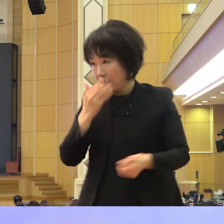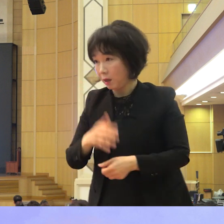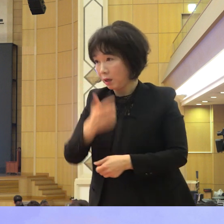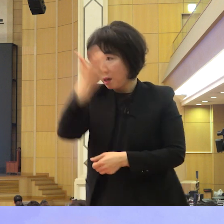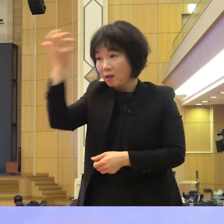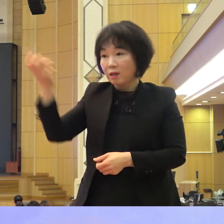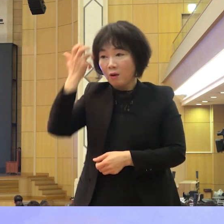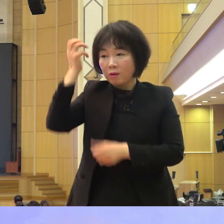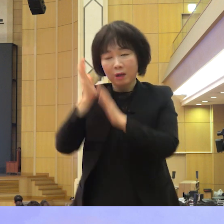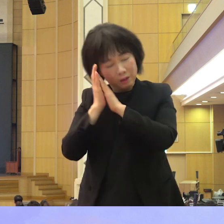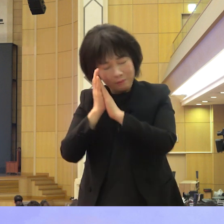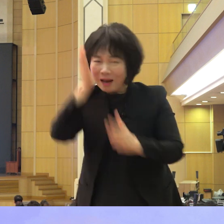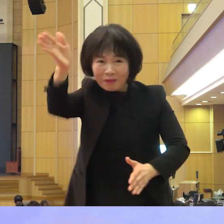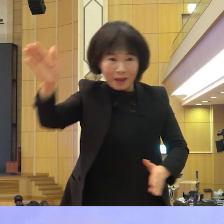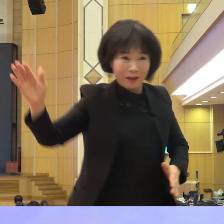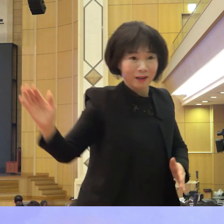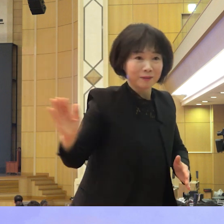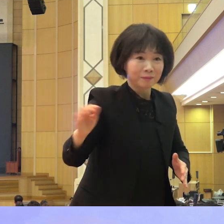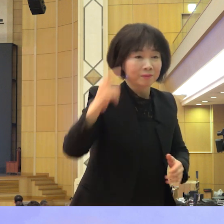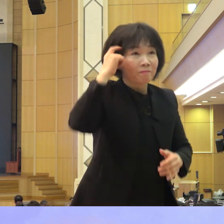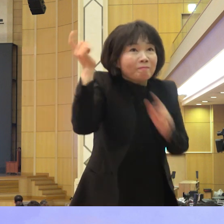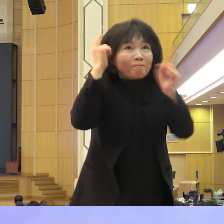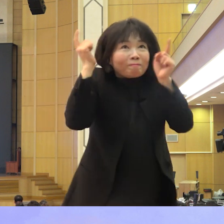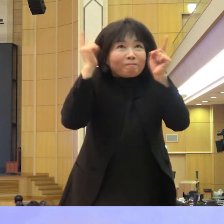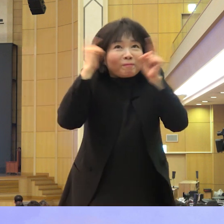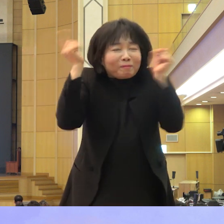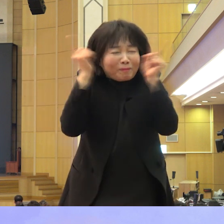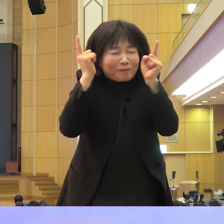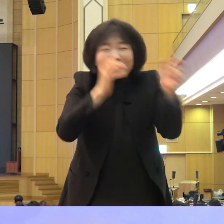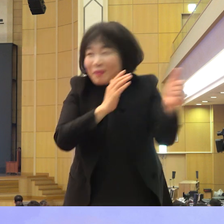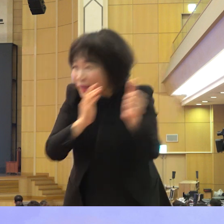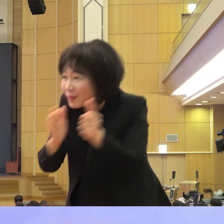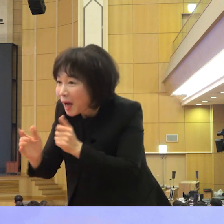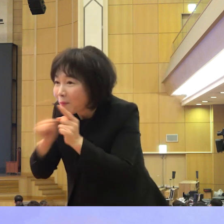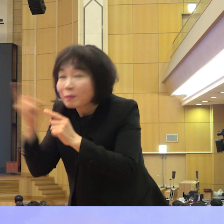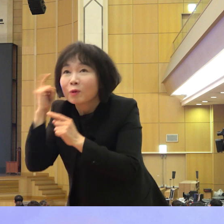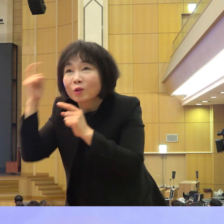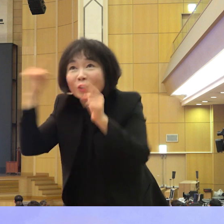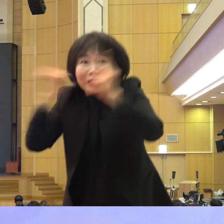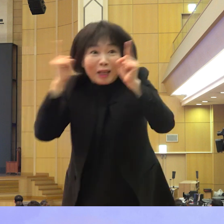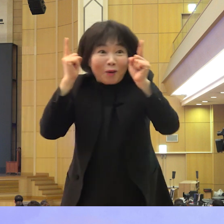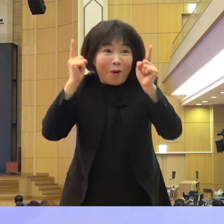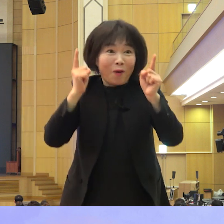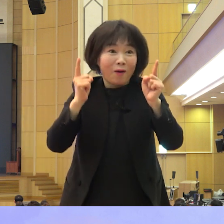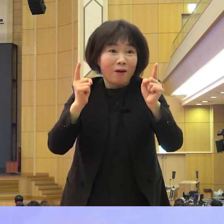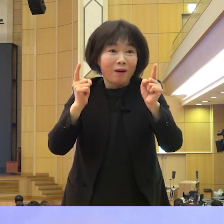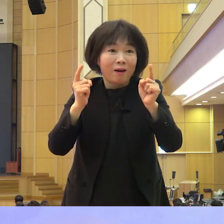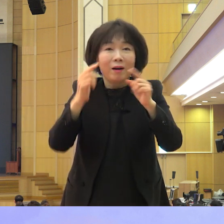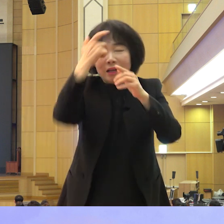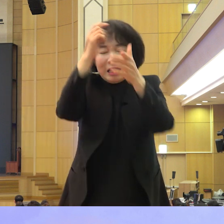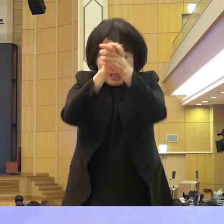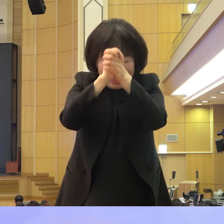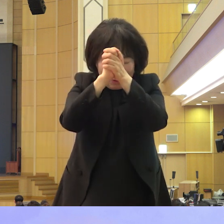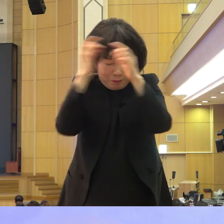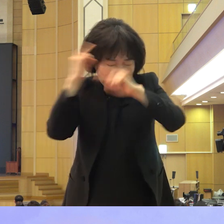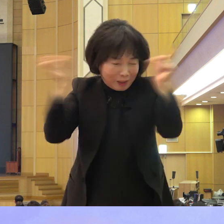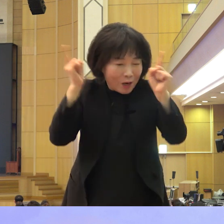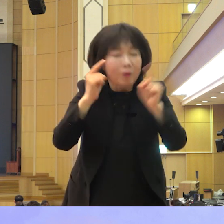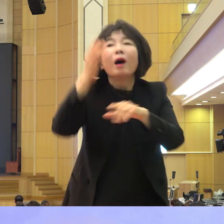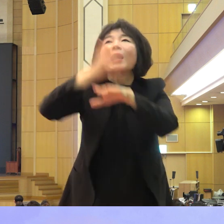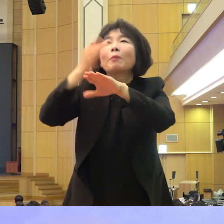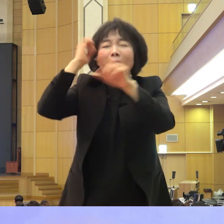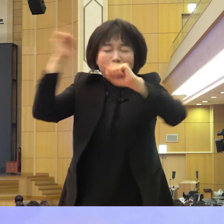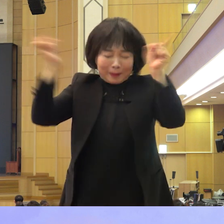자는 신앙이 되면 안 되고 항상 깨어있는 신앙이 되어야 돼요. 말씀에 깨어있고, 기도에 깨어있고,